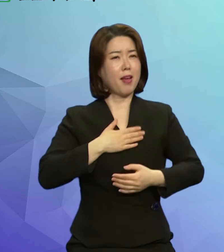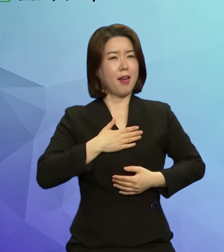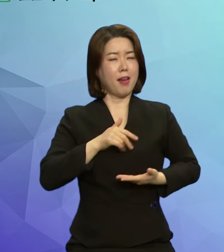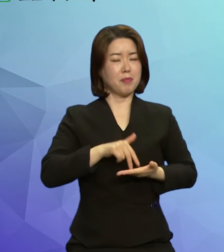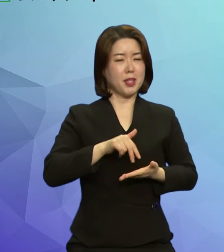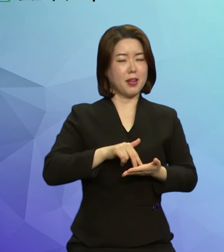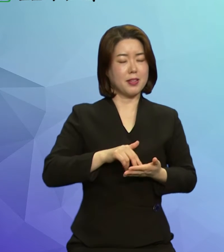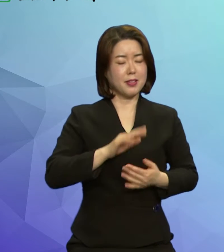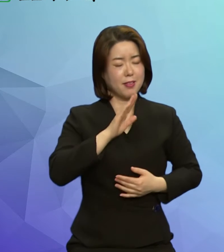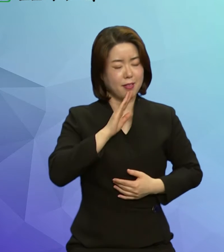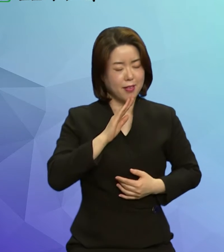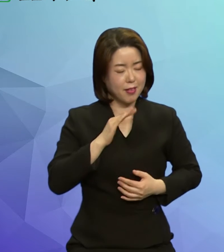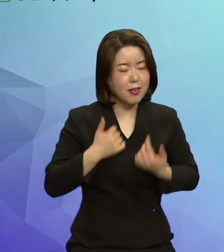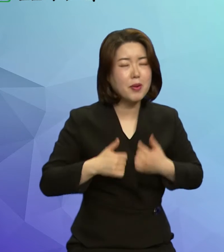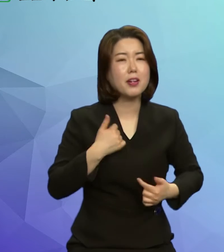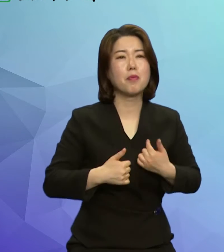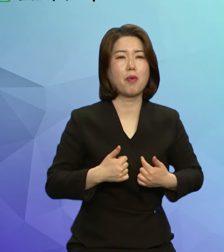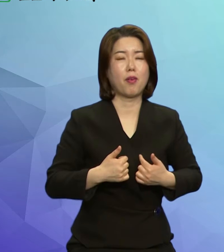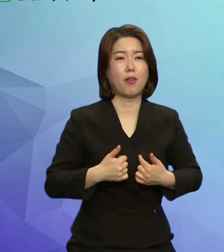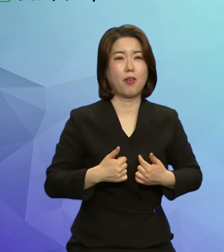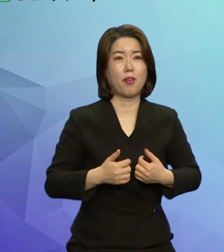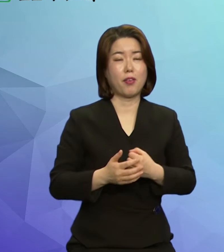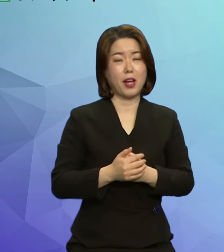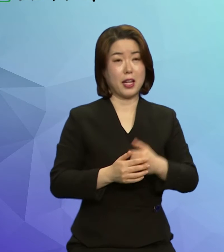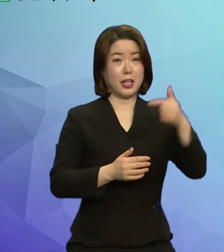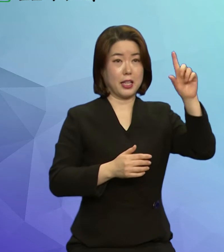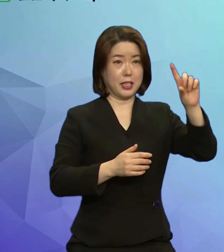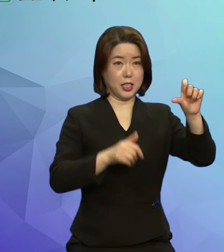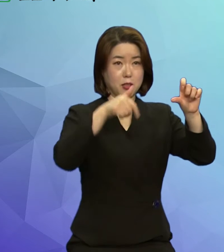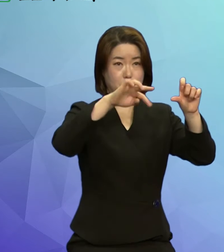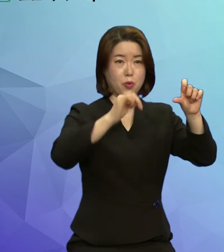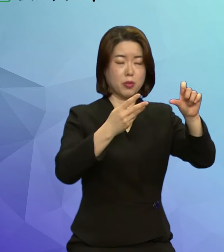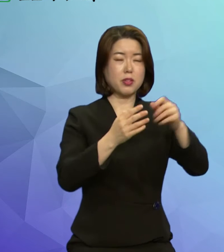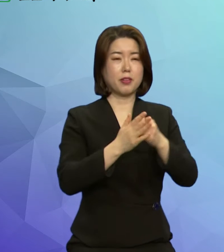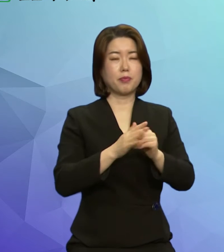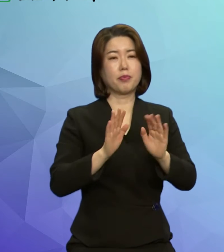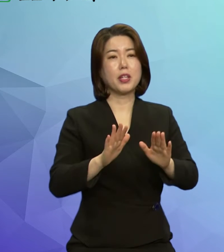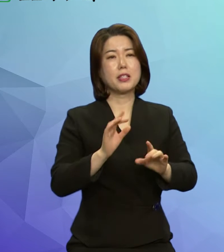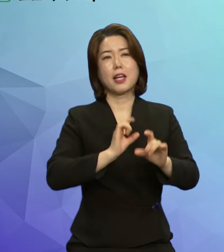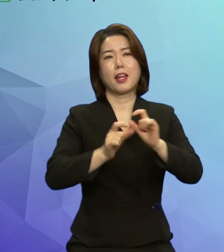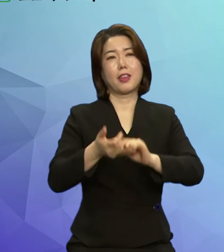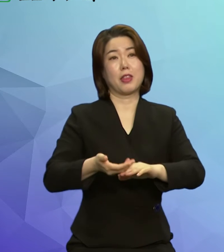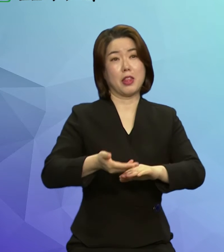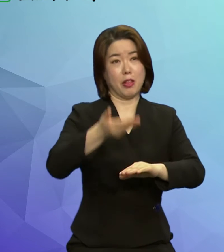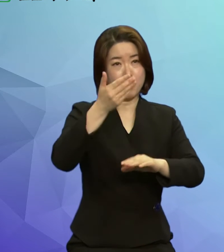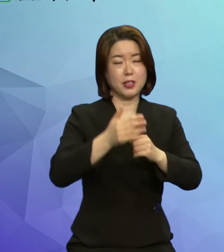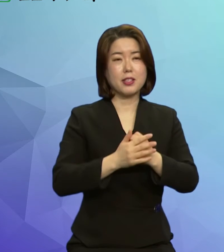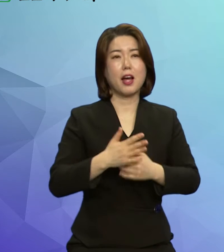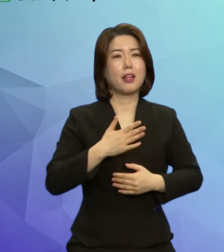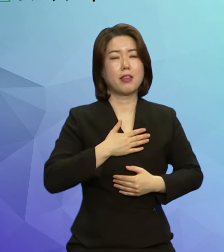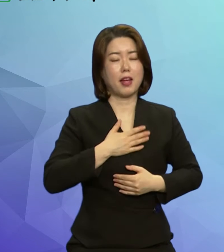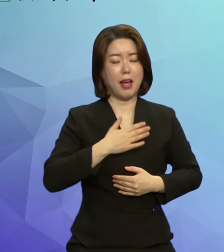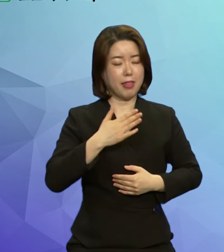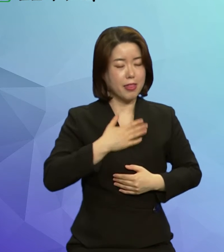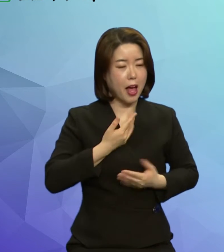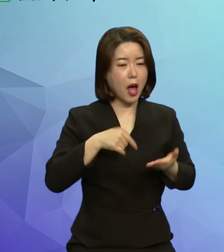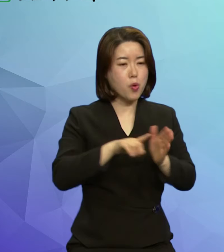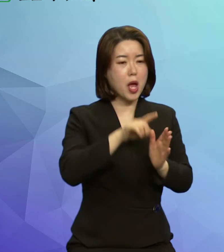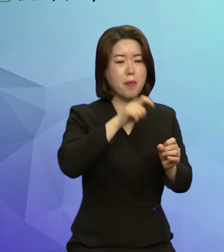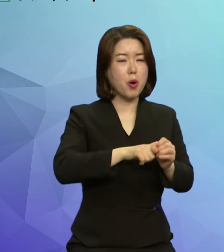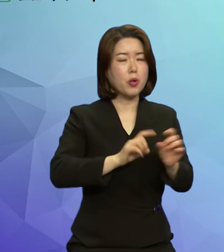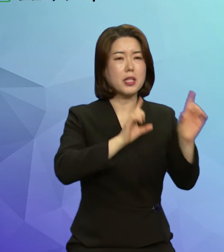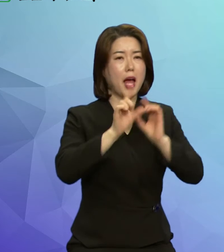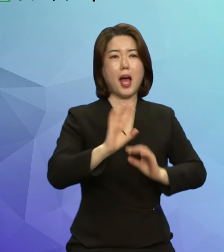사람에게는 얼마나 기쁜지요. 그래서 15절에서는 이제는 더 이상 내가 나를 위해서 살지